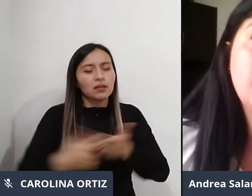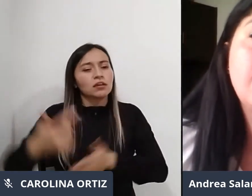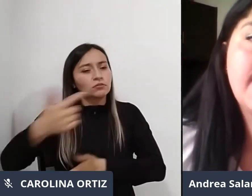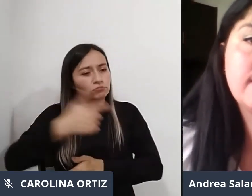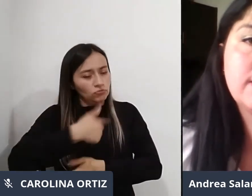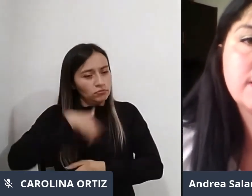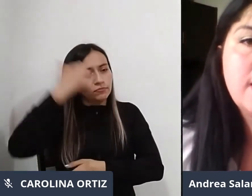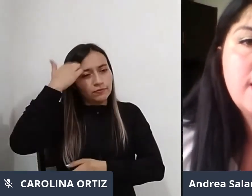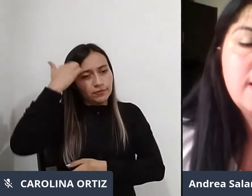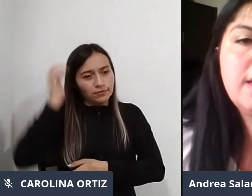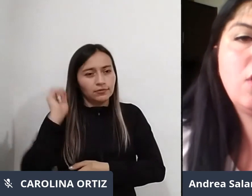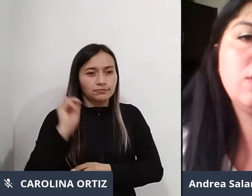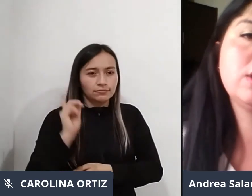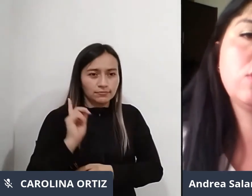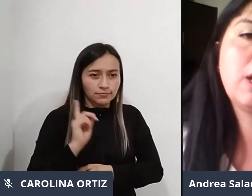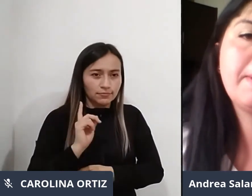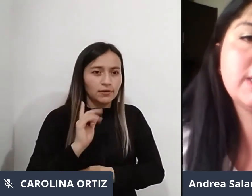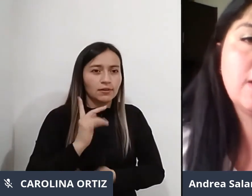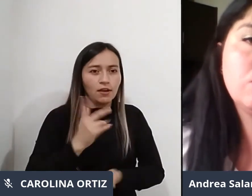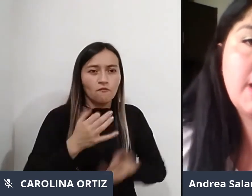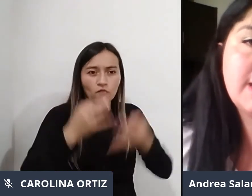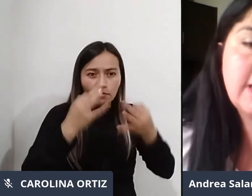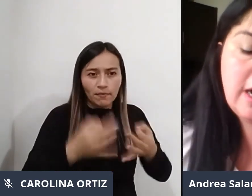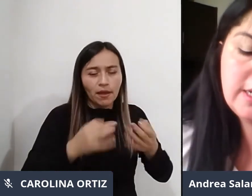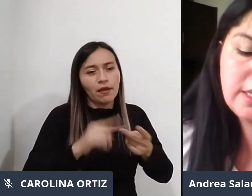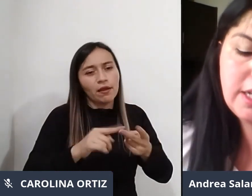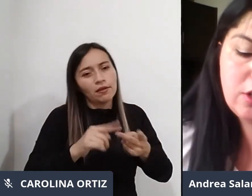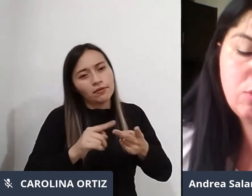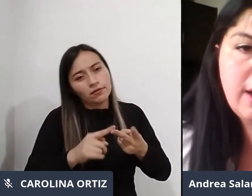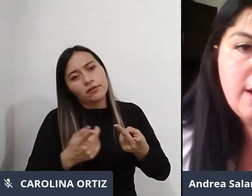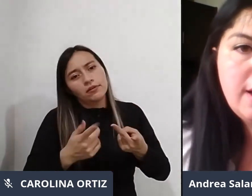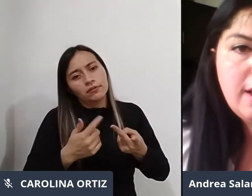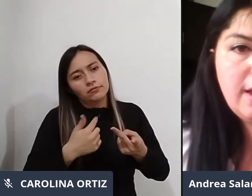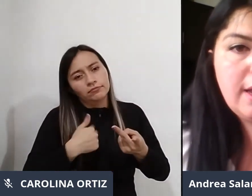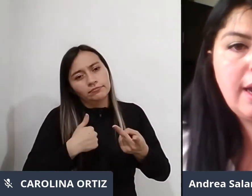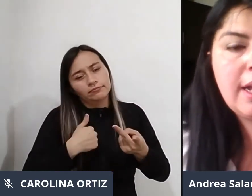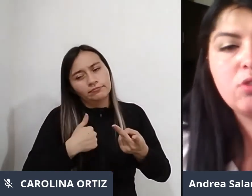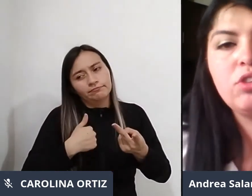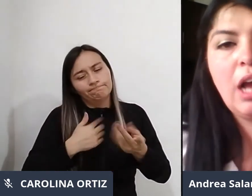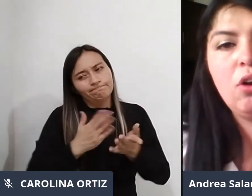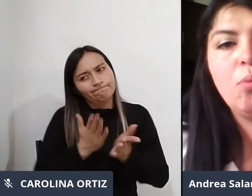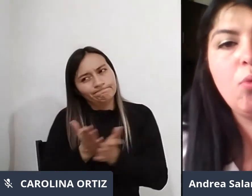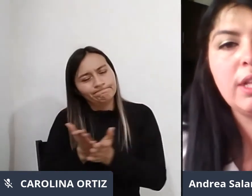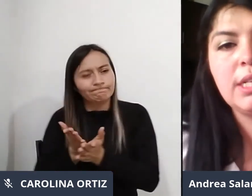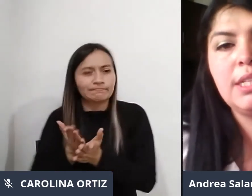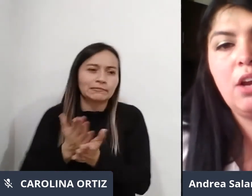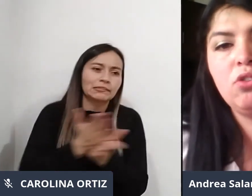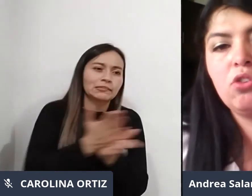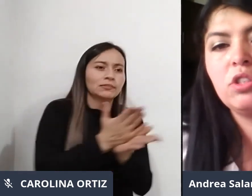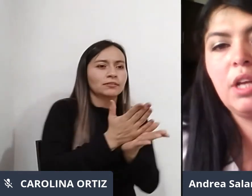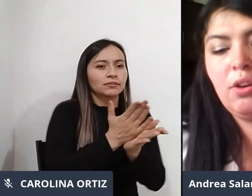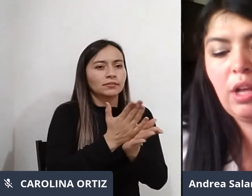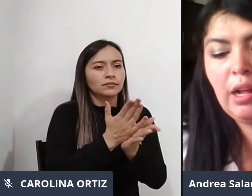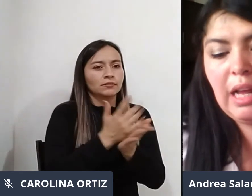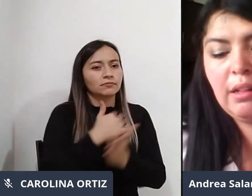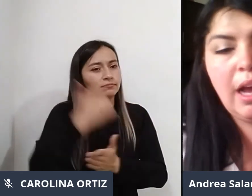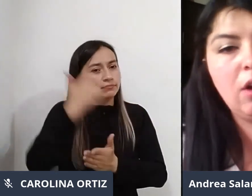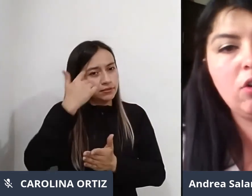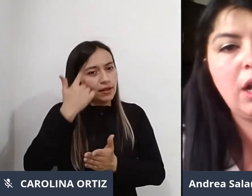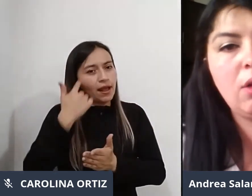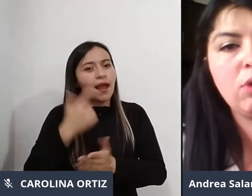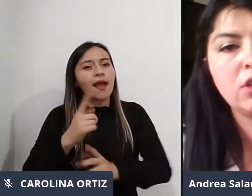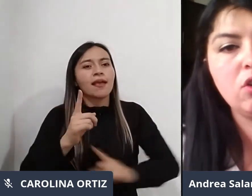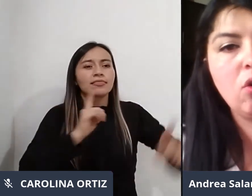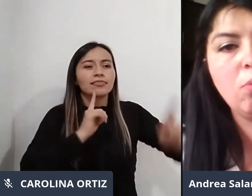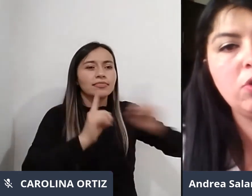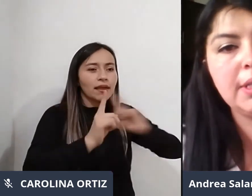pedagógicos diferentes y que ahorita estoy repensándome desde la licenciatura, cree que es un diálogo muy necesario. Yo considero que el